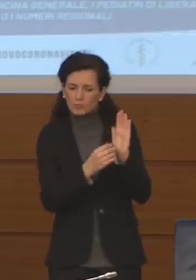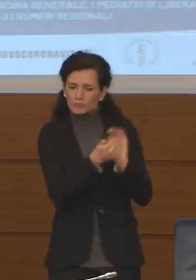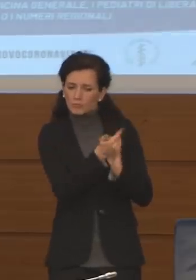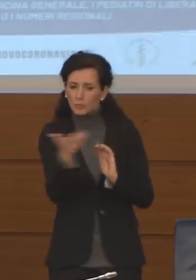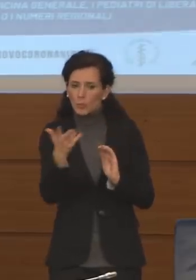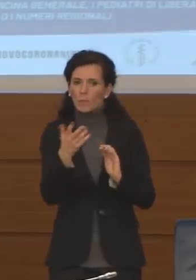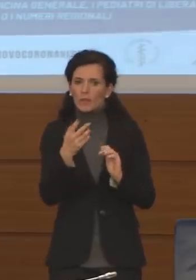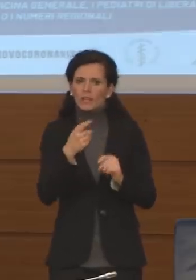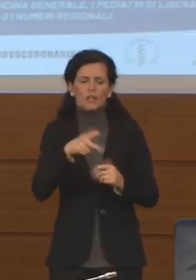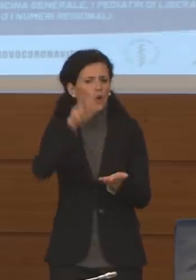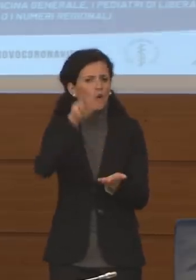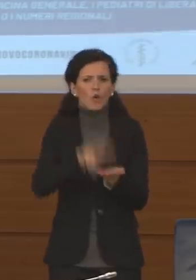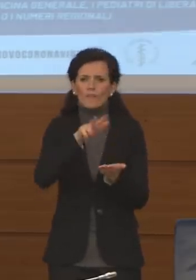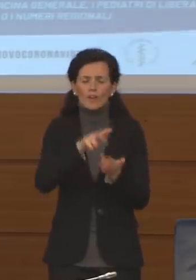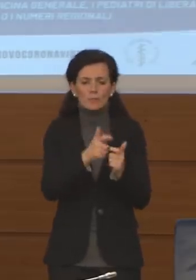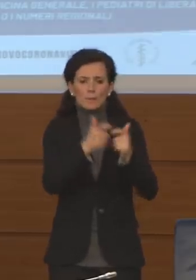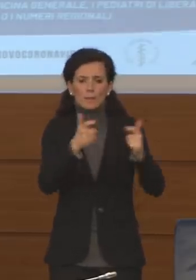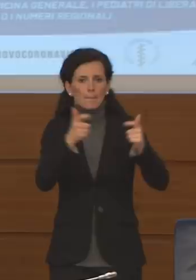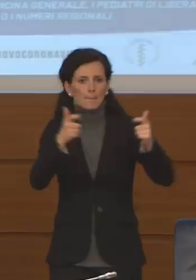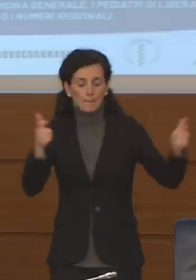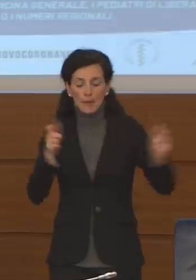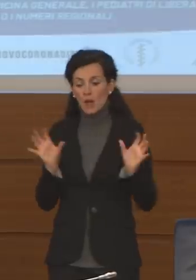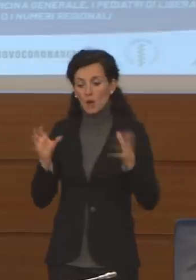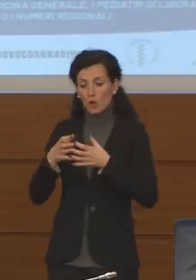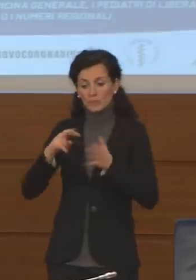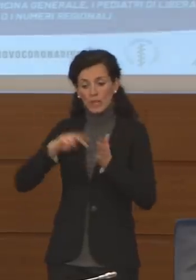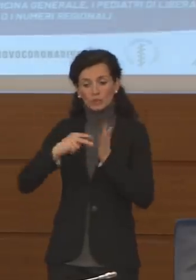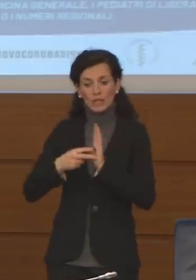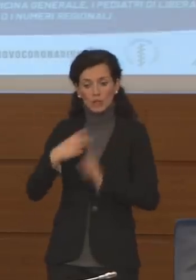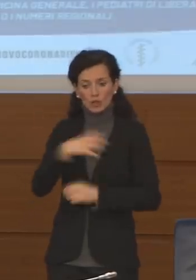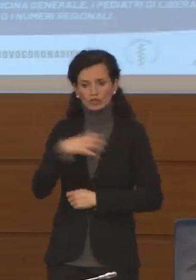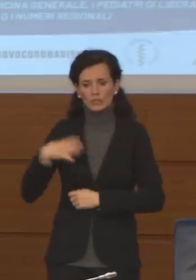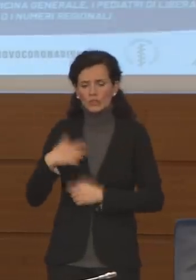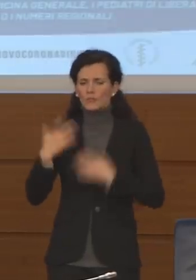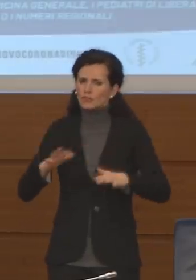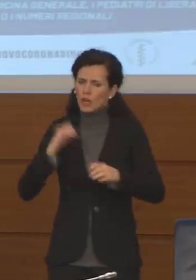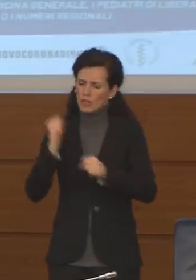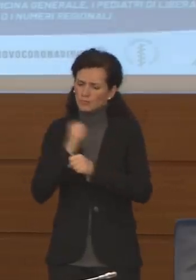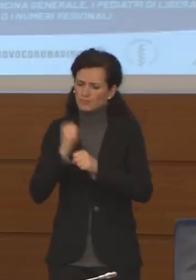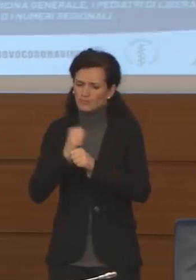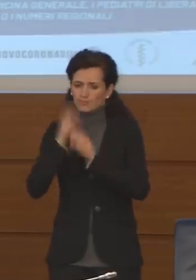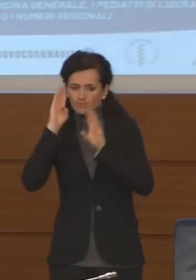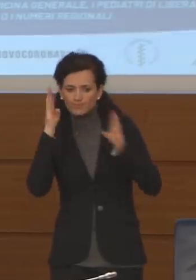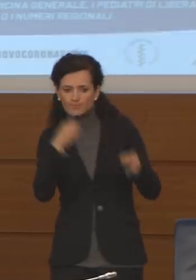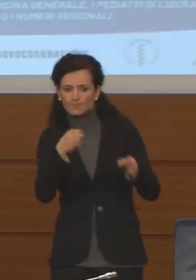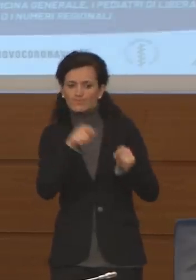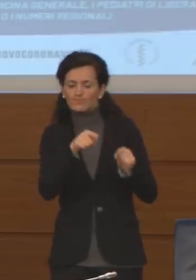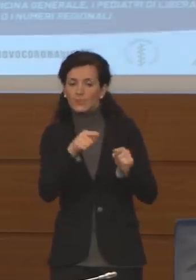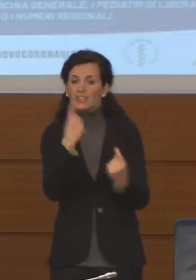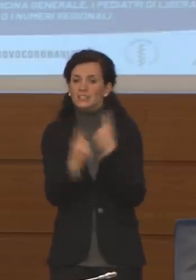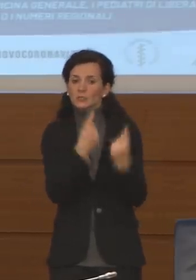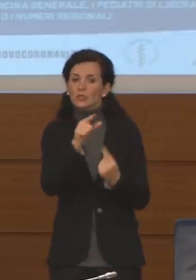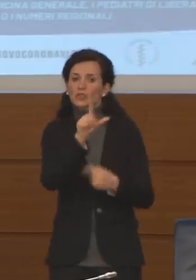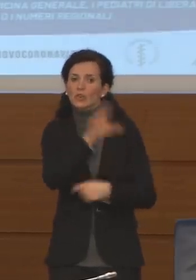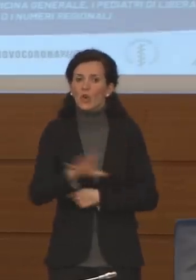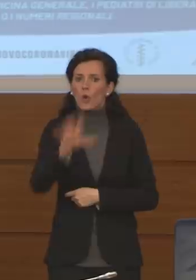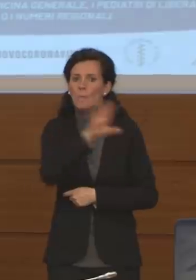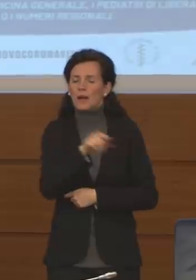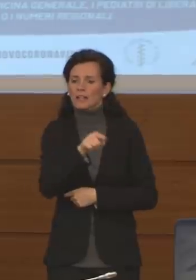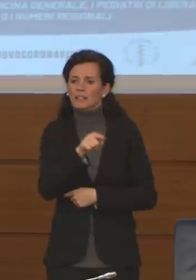crescita il comitato tecnico scientifico sta lavorando attentamente per capire e per